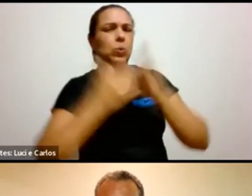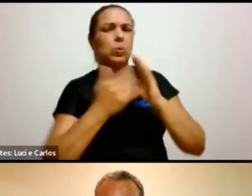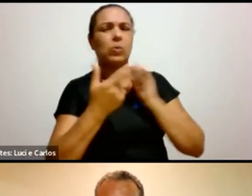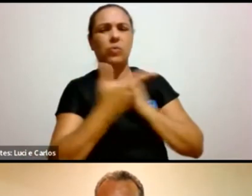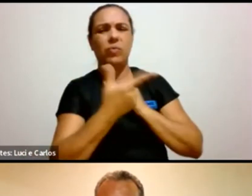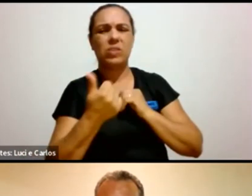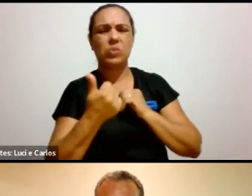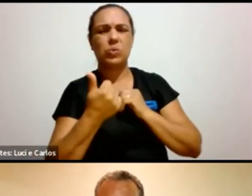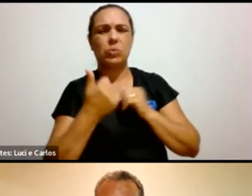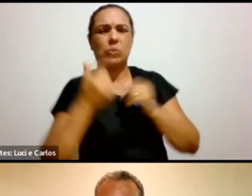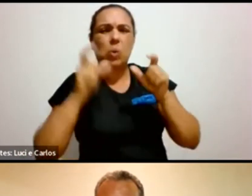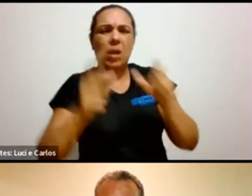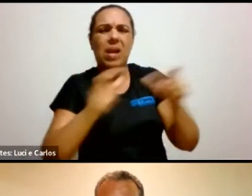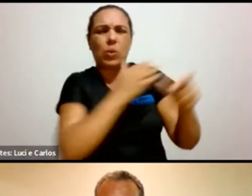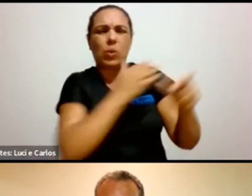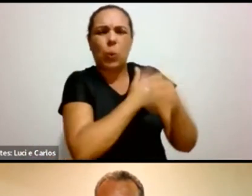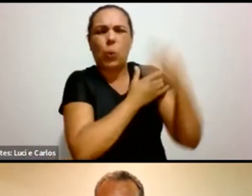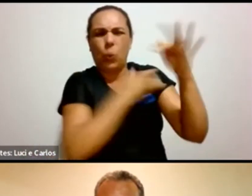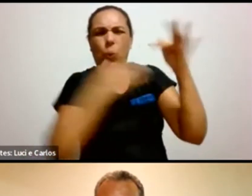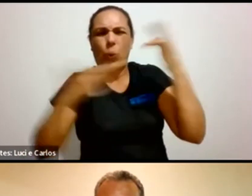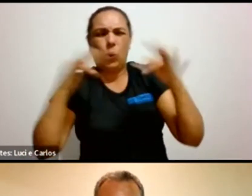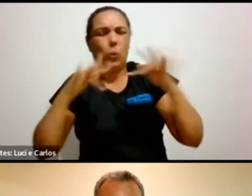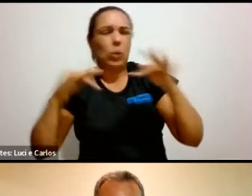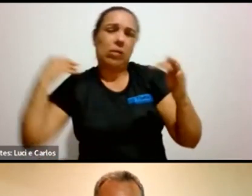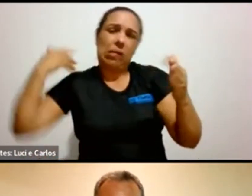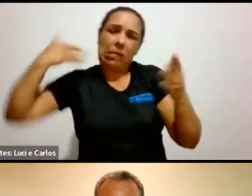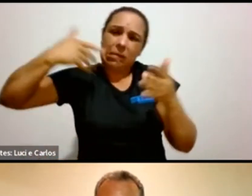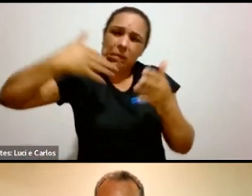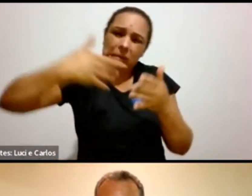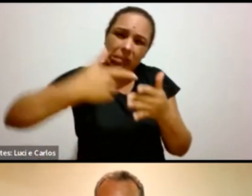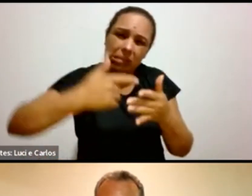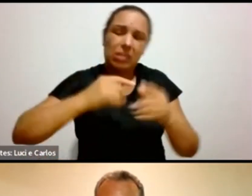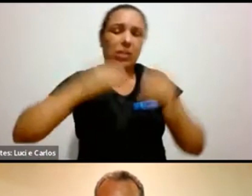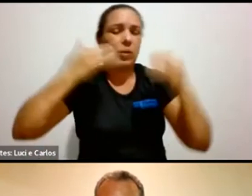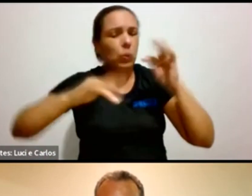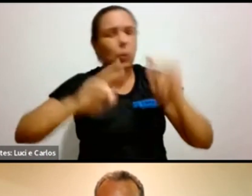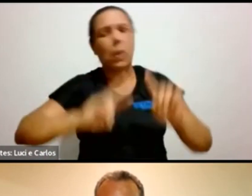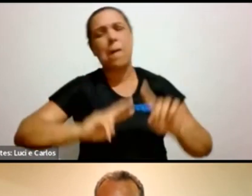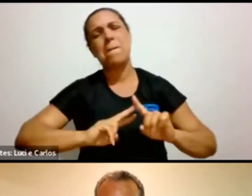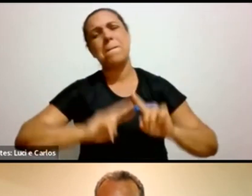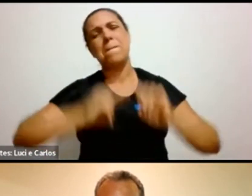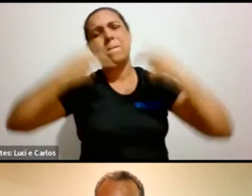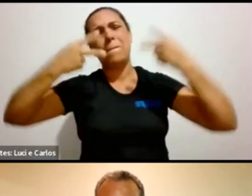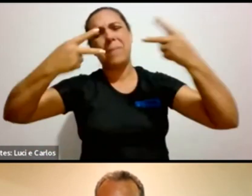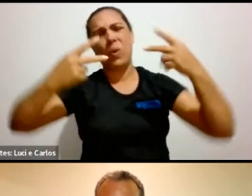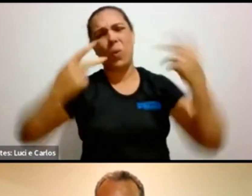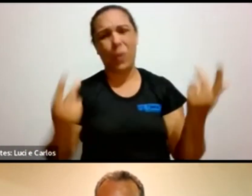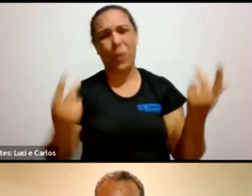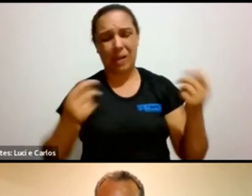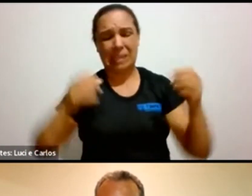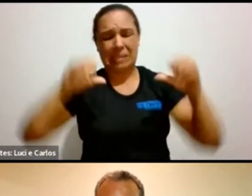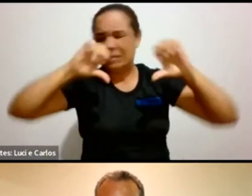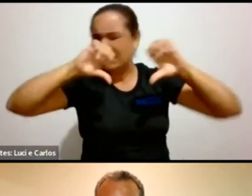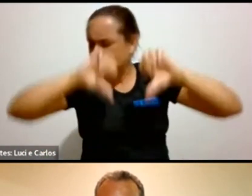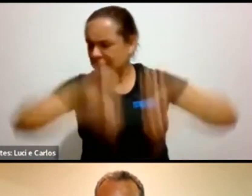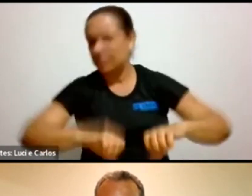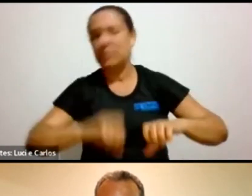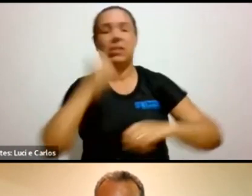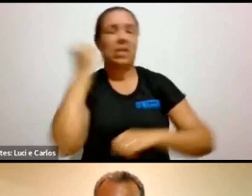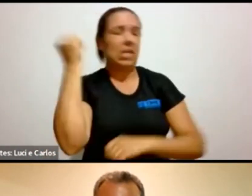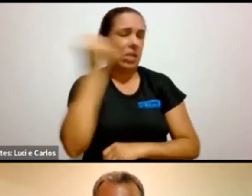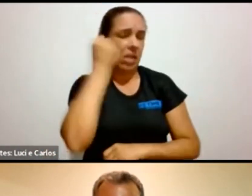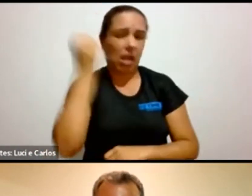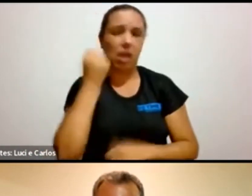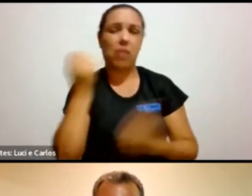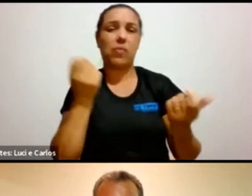E de lá para cá, só foi aumentando as dores. E aí o diagnóstico já vem que não tem